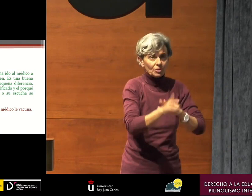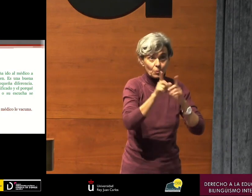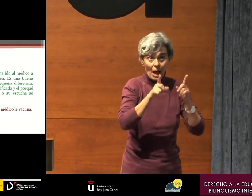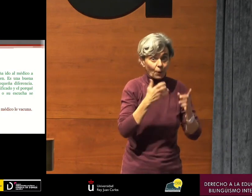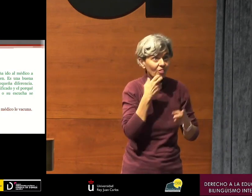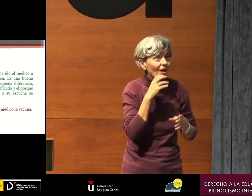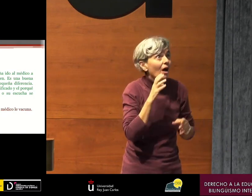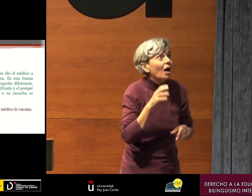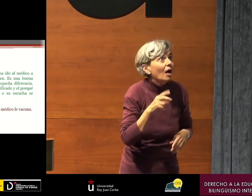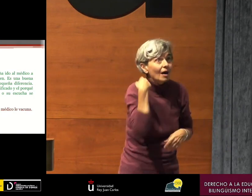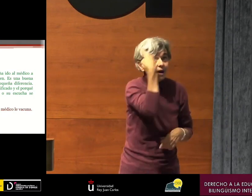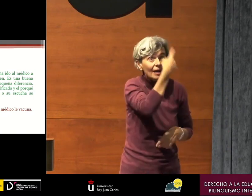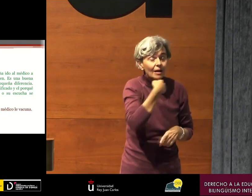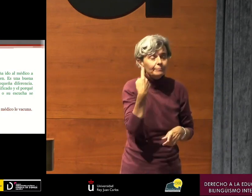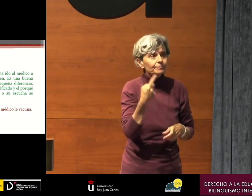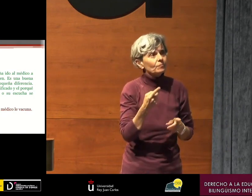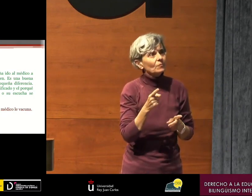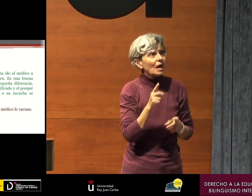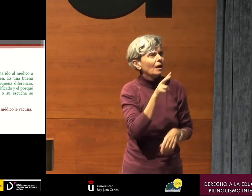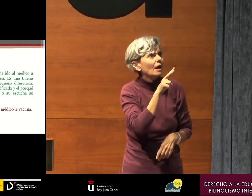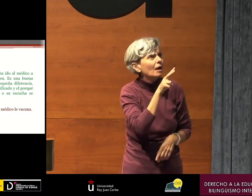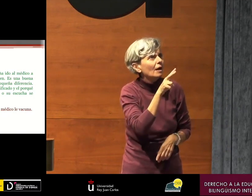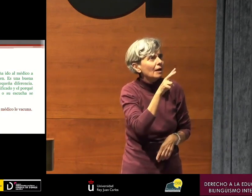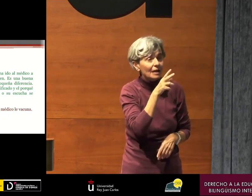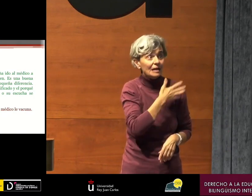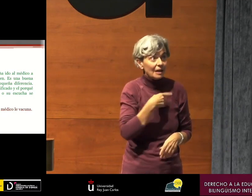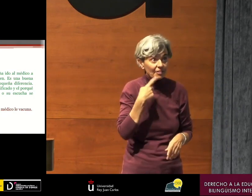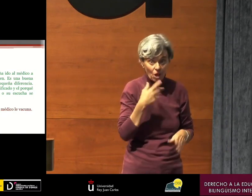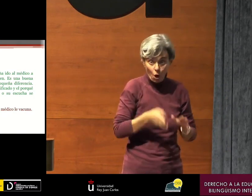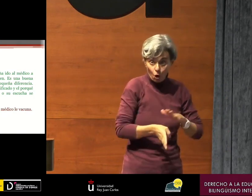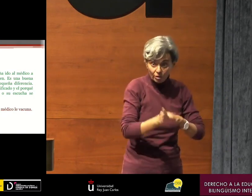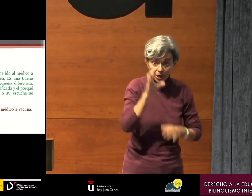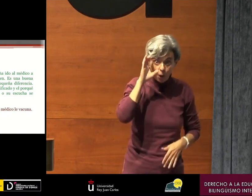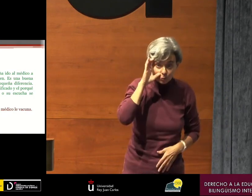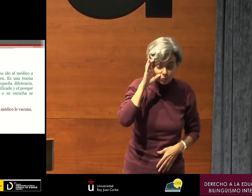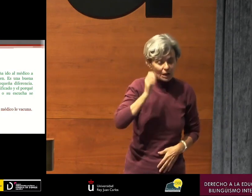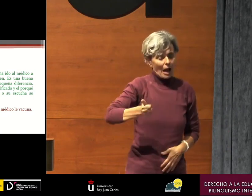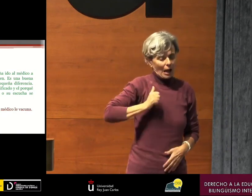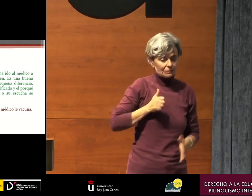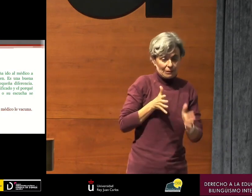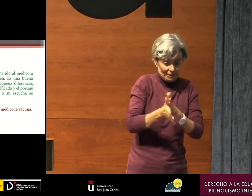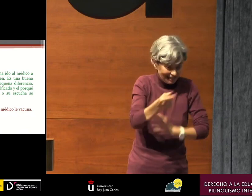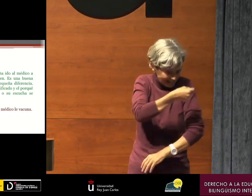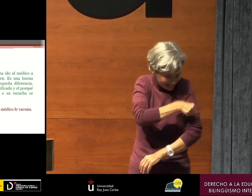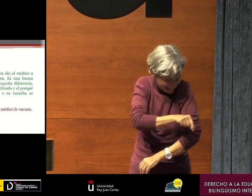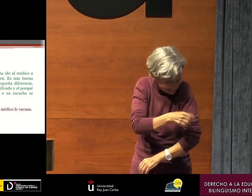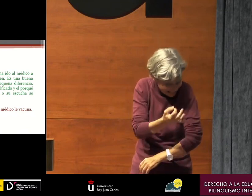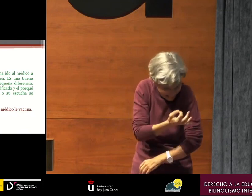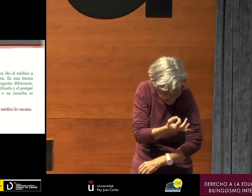niño puede quedarse observando y al mismo tiempo puede pensar